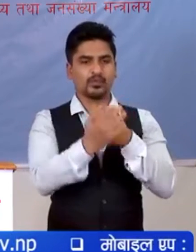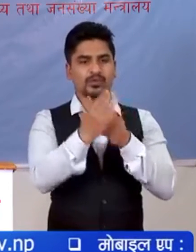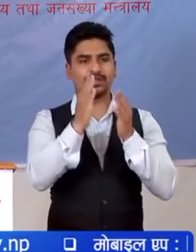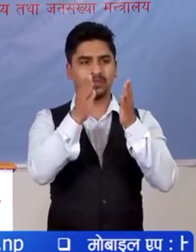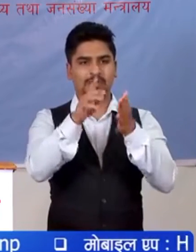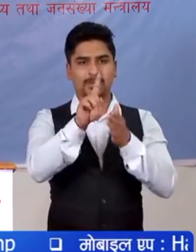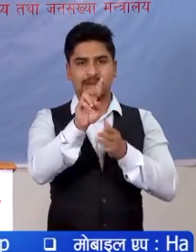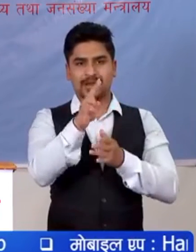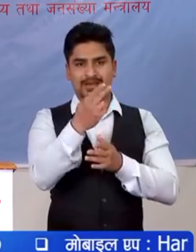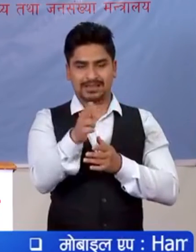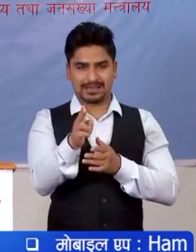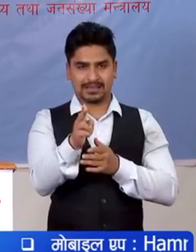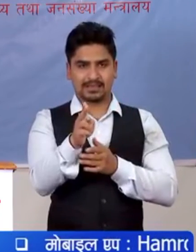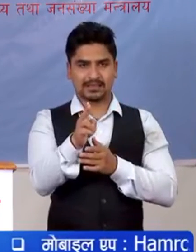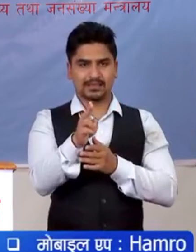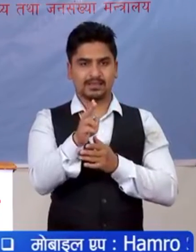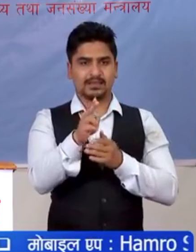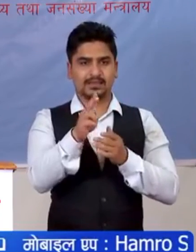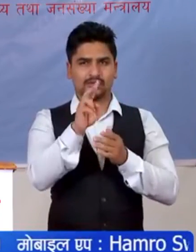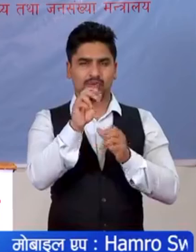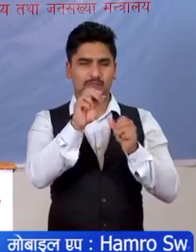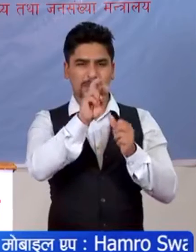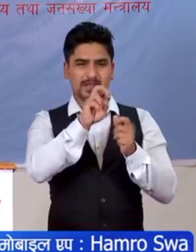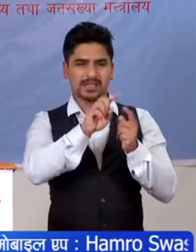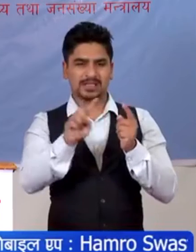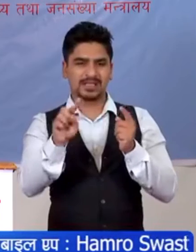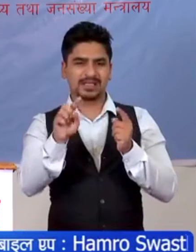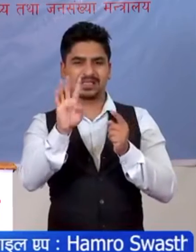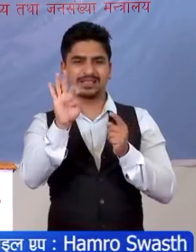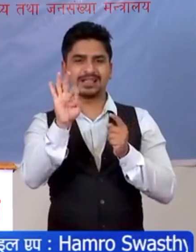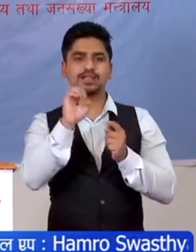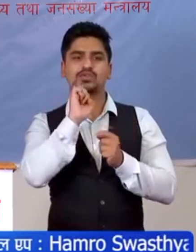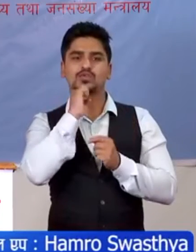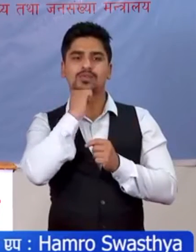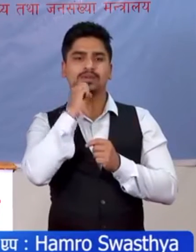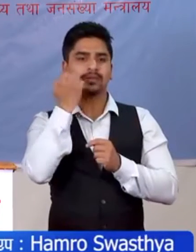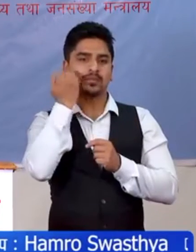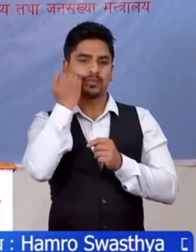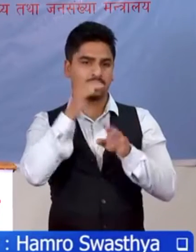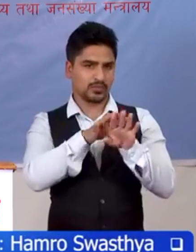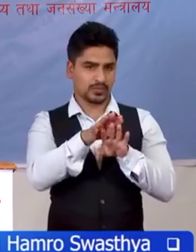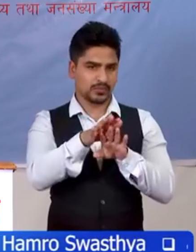उदयपुरमा 12 जना जो 20 देखि 40 वर्ष उमेरका हुनुहुन्छ पुरुषहरू,